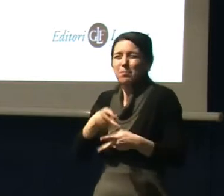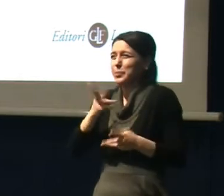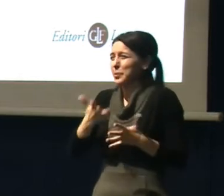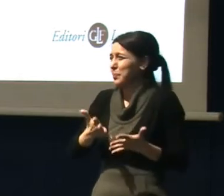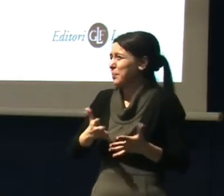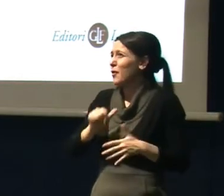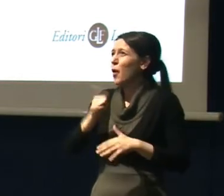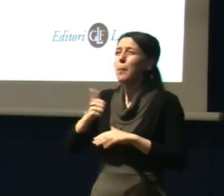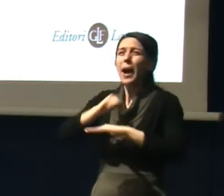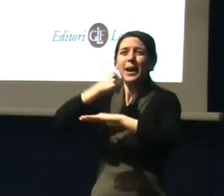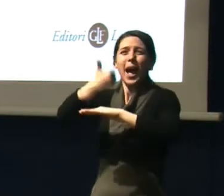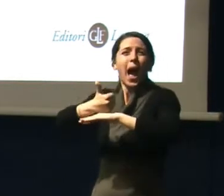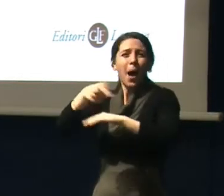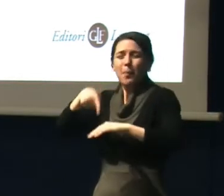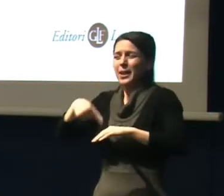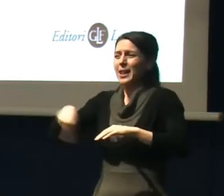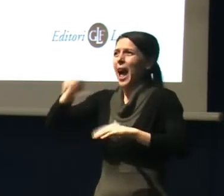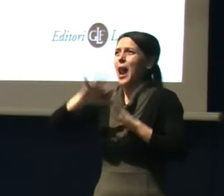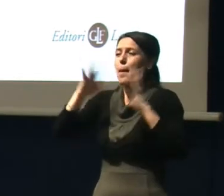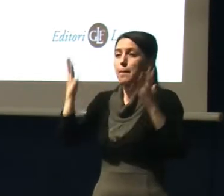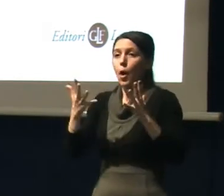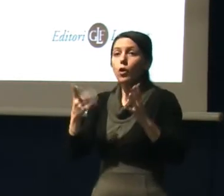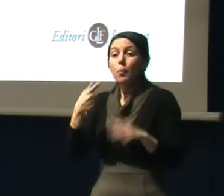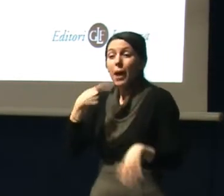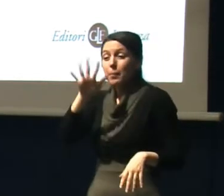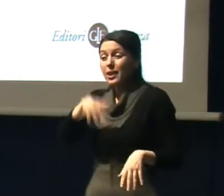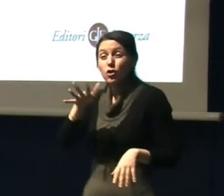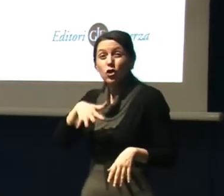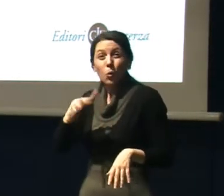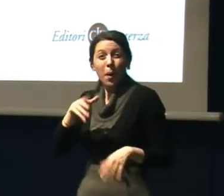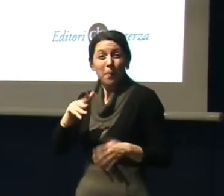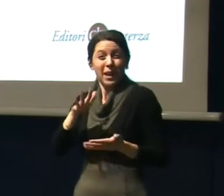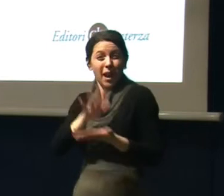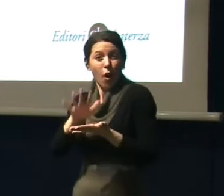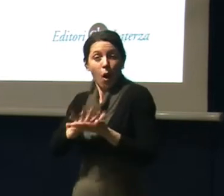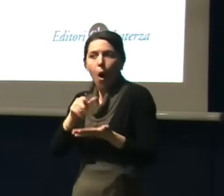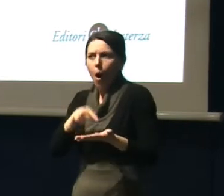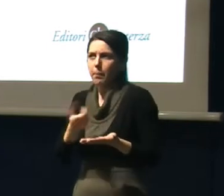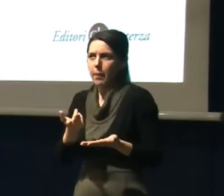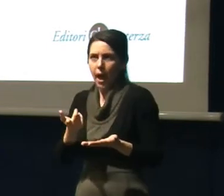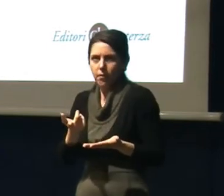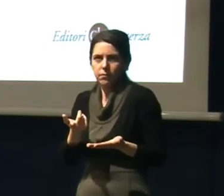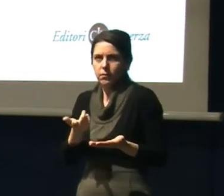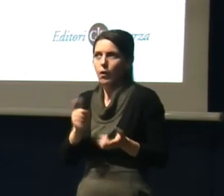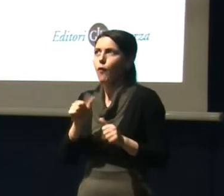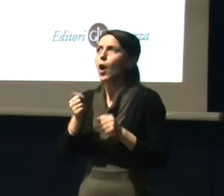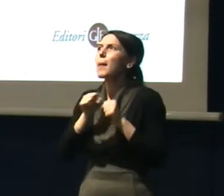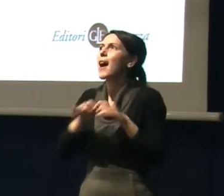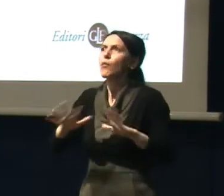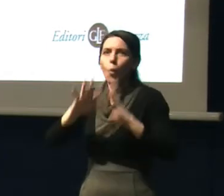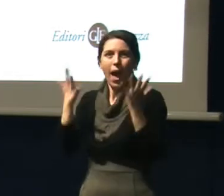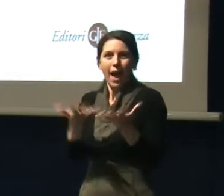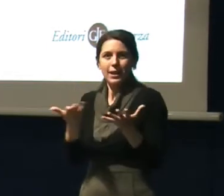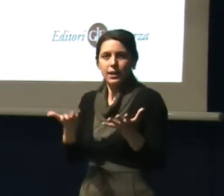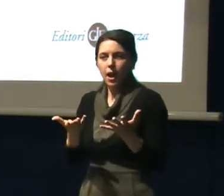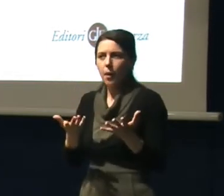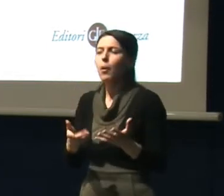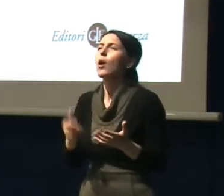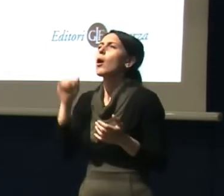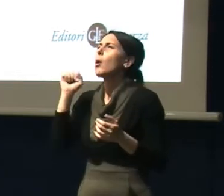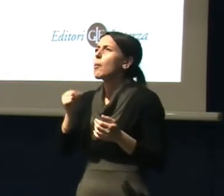condizionavano l'opinione pubblica più influente di allora e sarebbero cresciute sarebbero forse diventate 50 mila 100